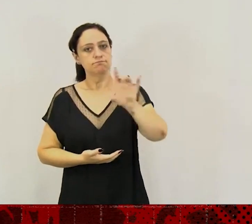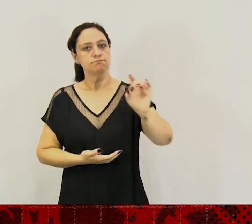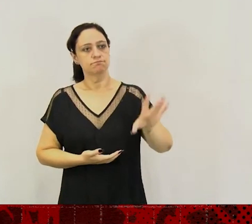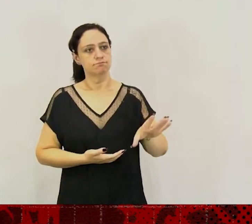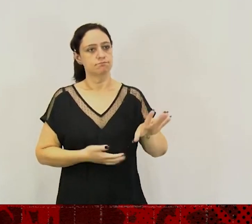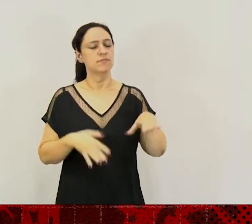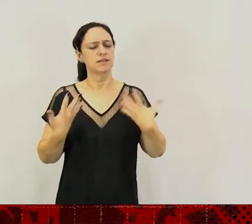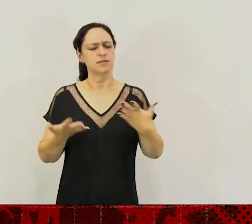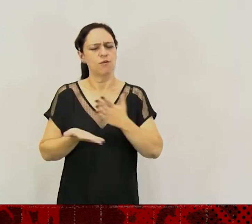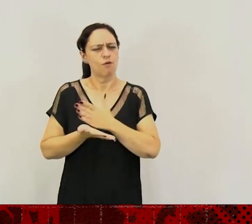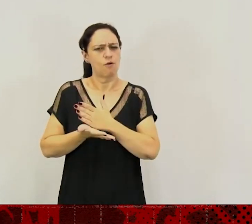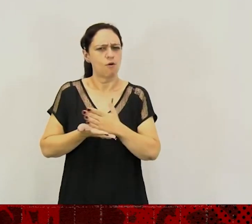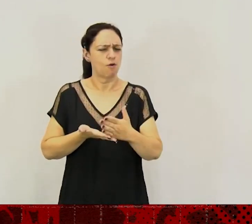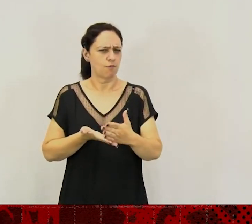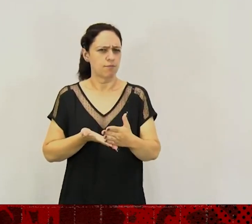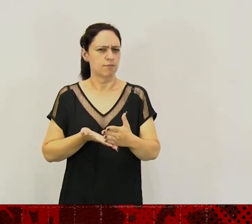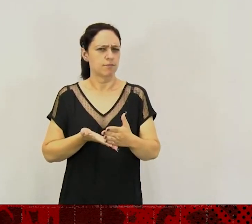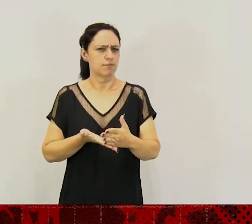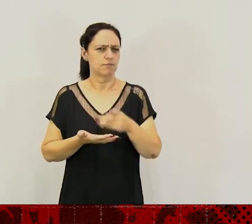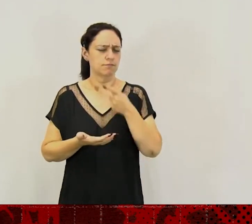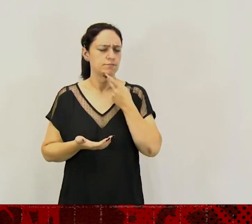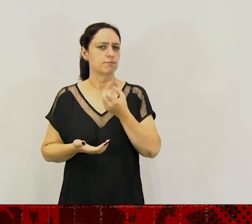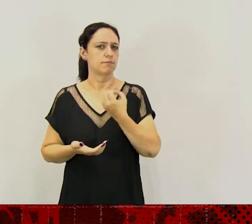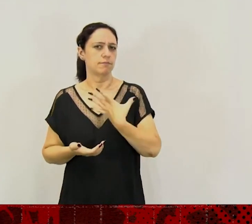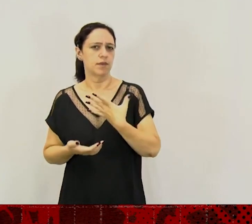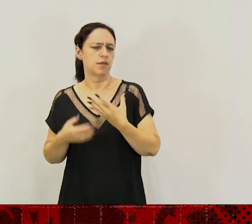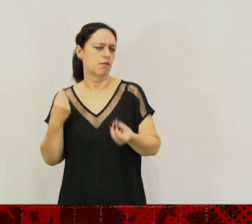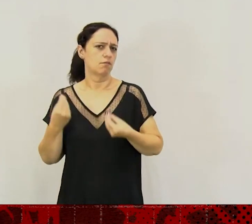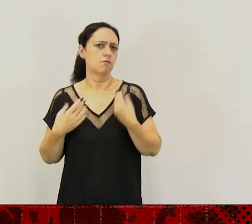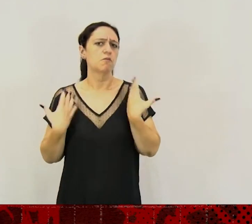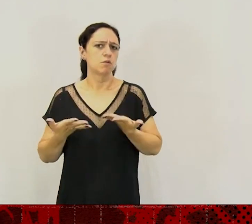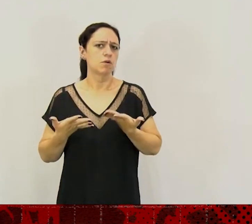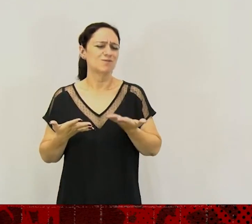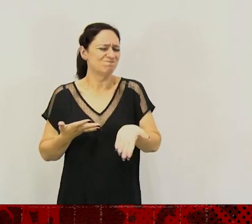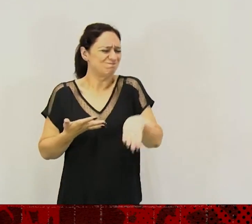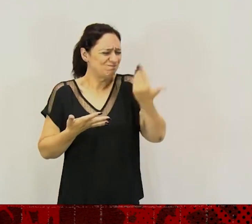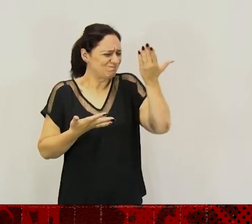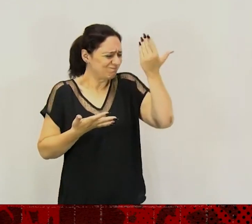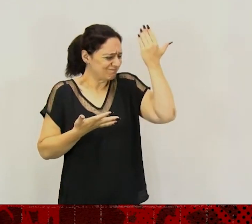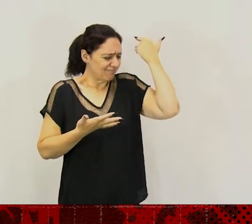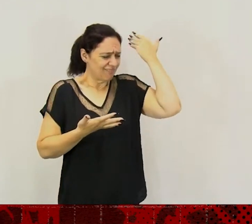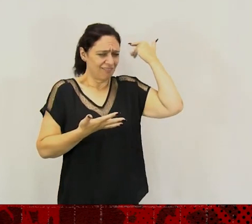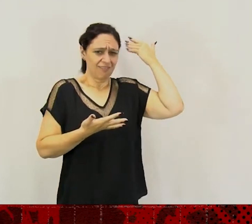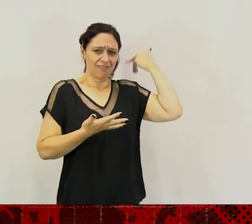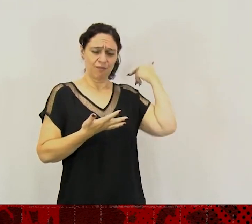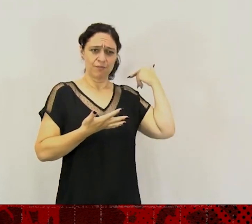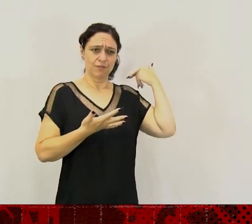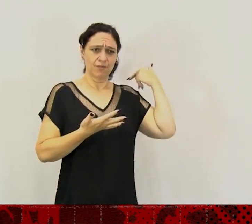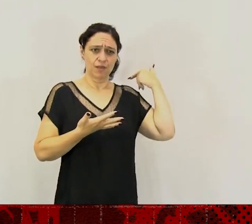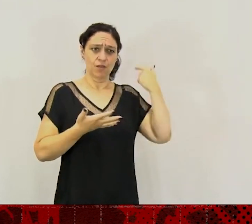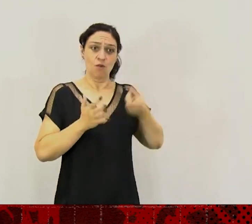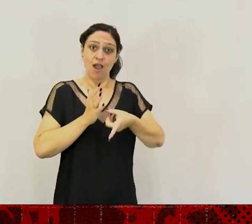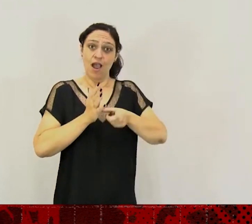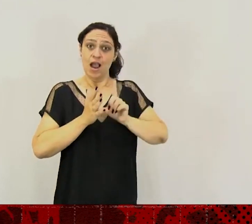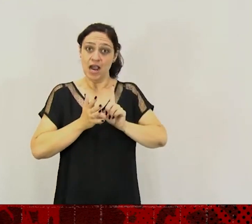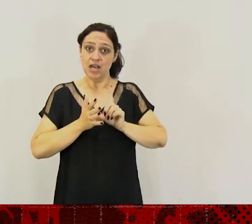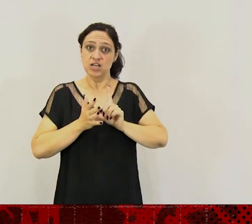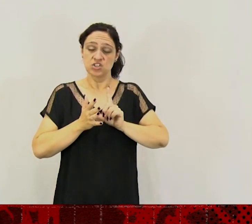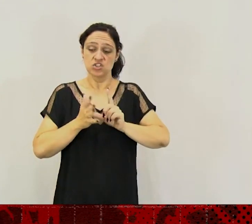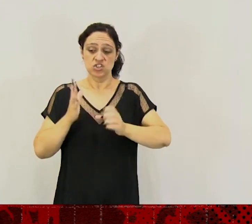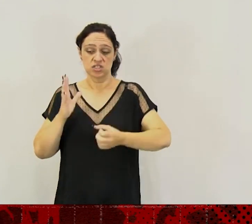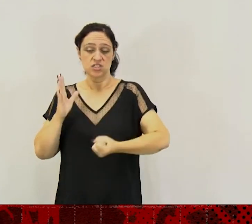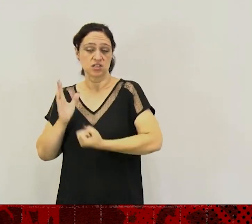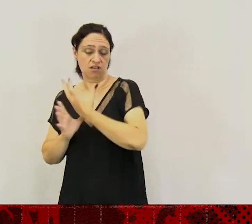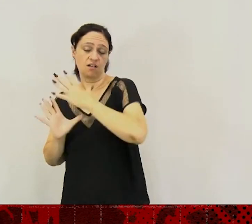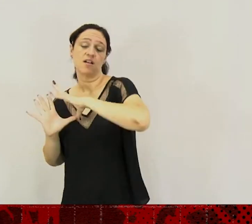E Ele começou a falar bem de nós lá na eternidade passada, quando não havia nada, só